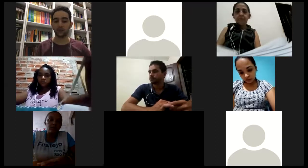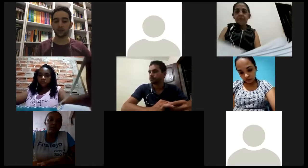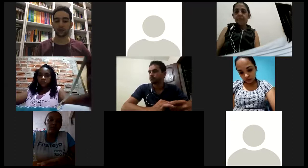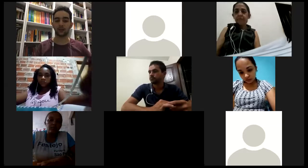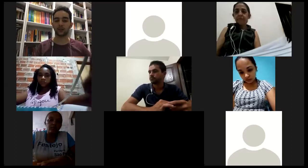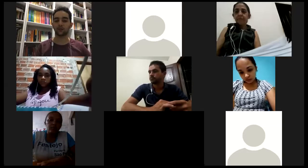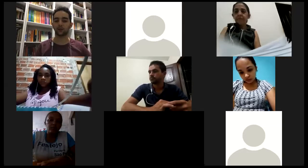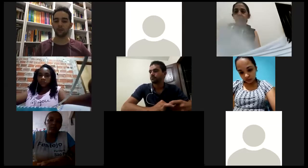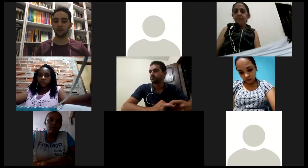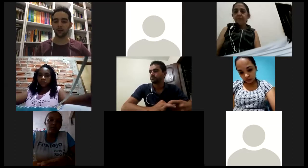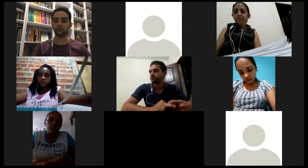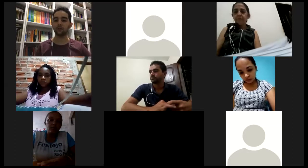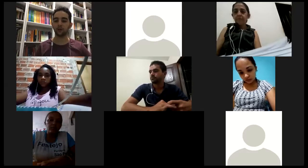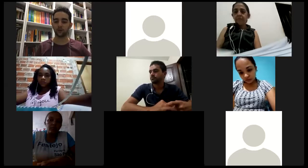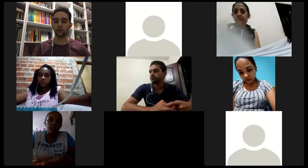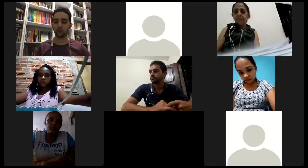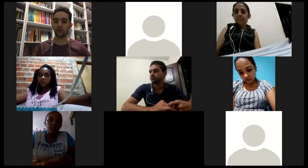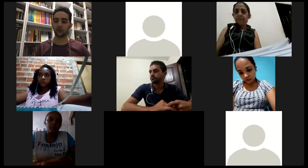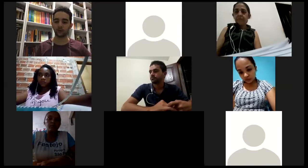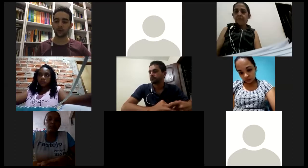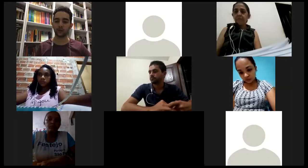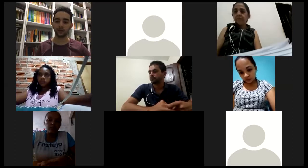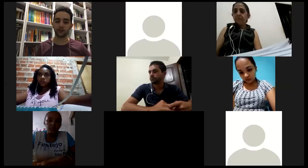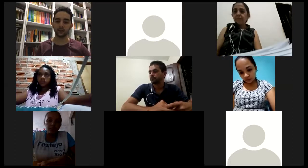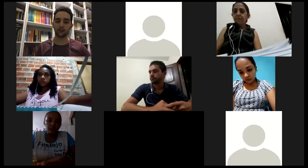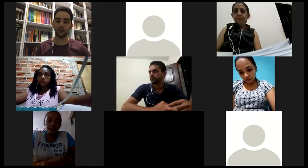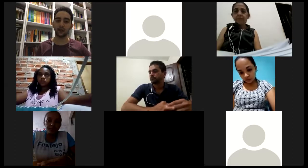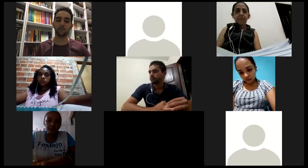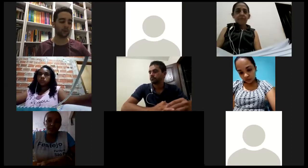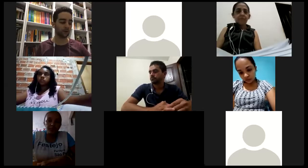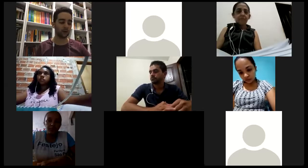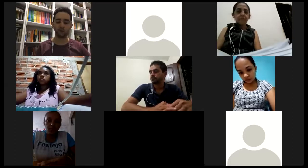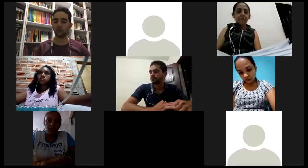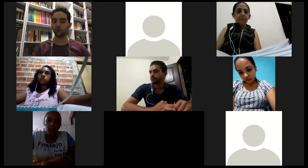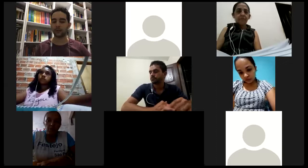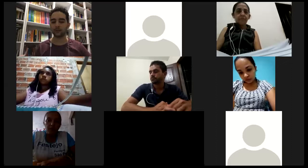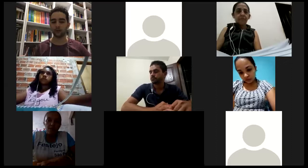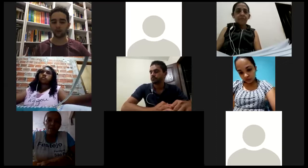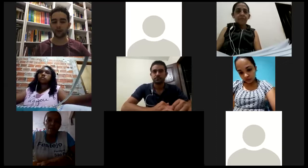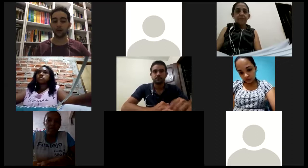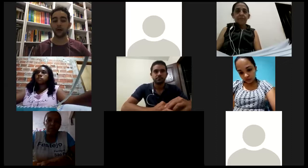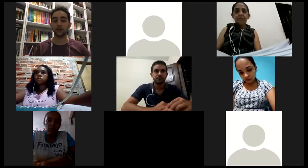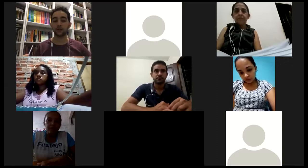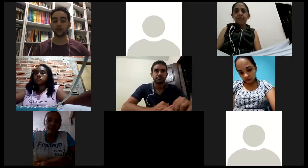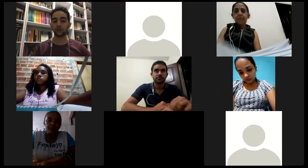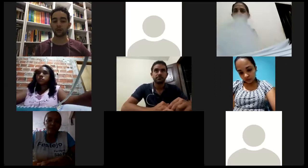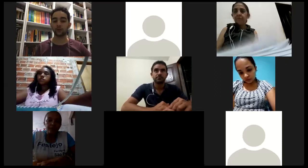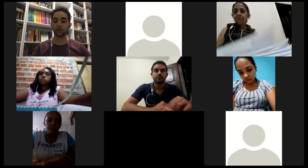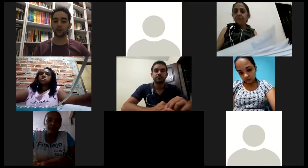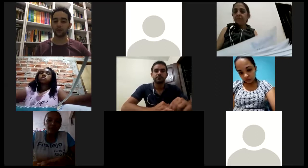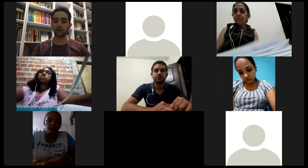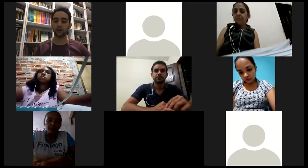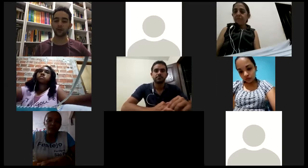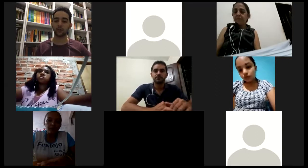sempre pratica na terça, só que bem menos, só que a gente tem uma parte prática na terça também, como na terça agora a gente viu